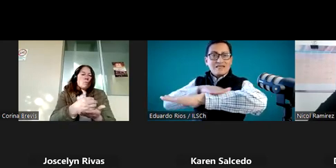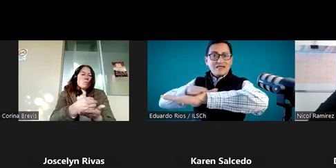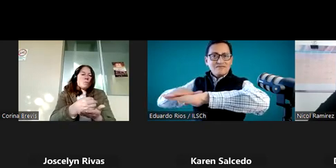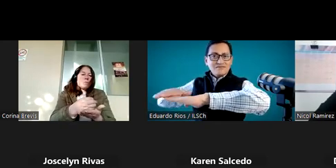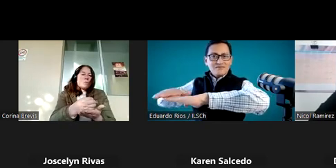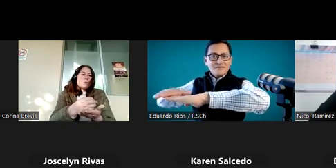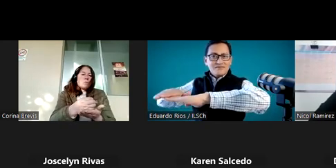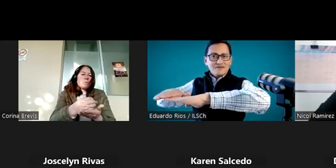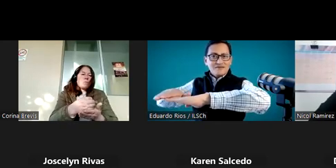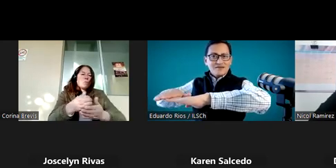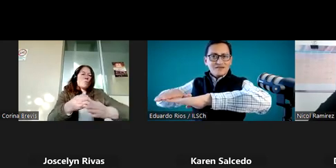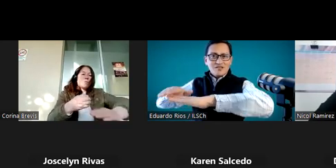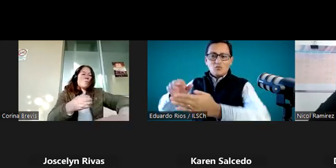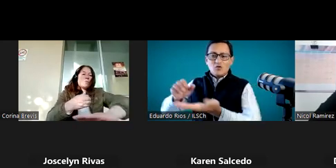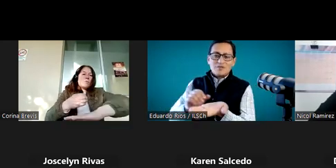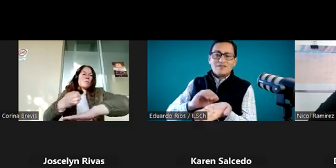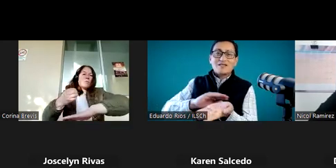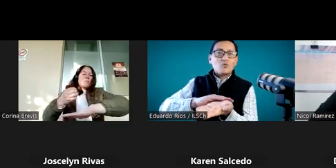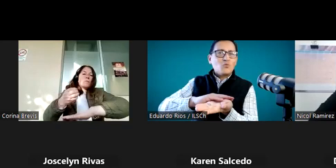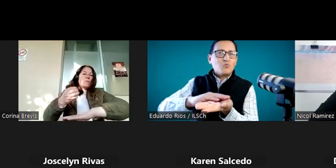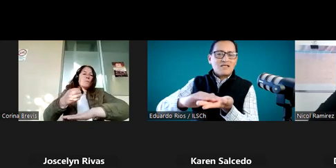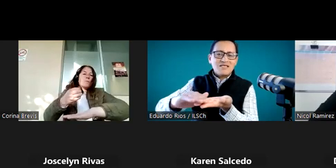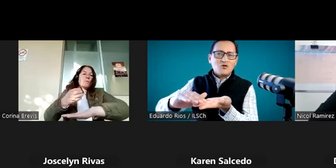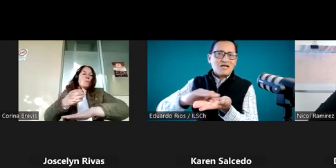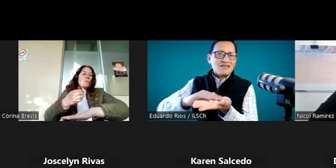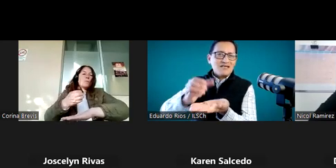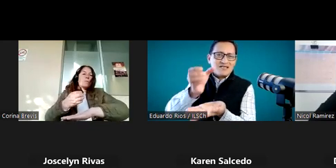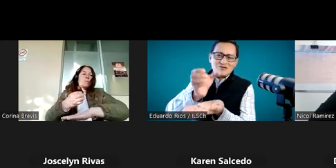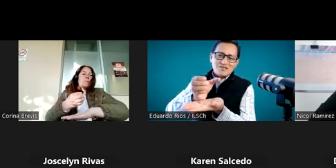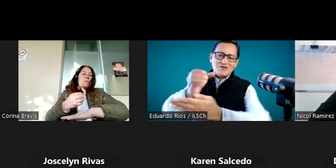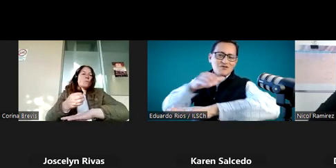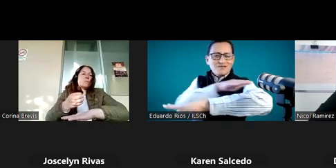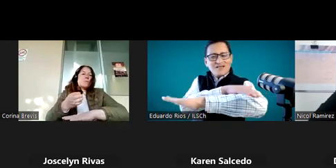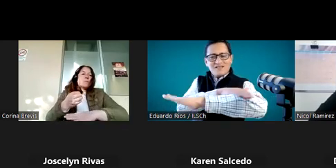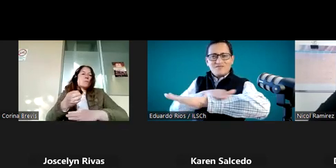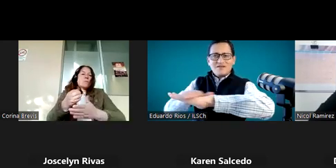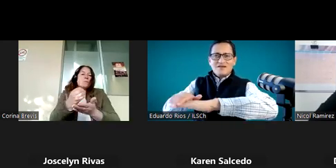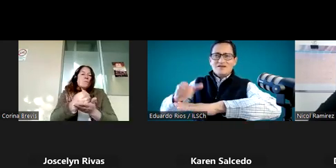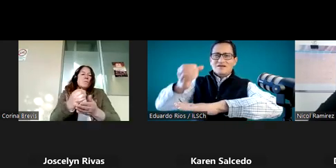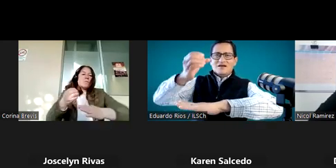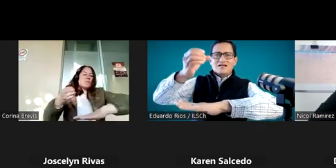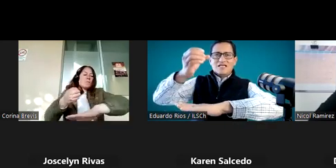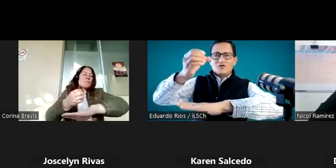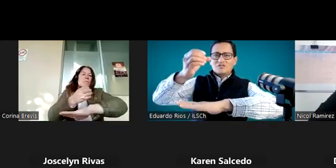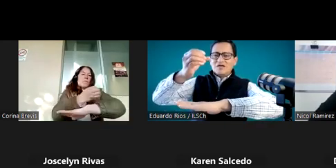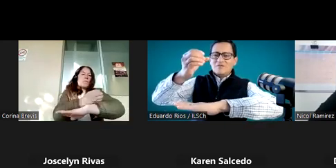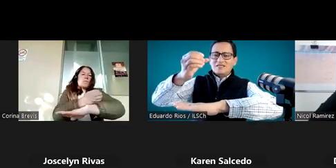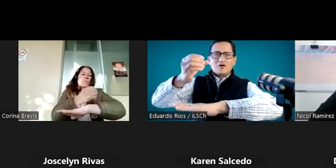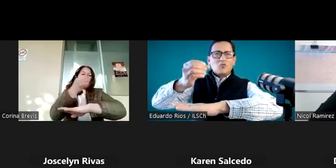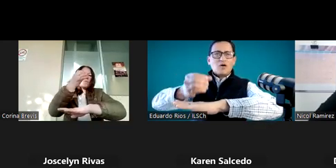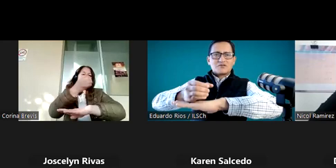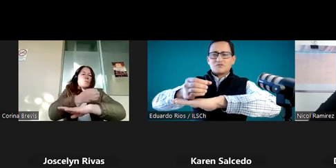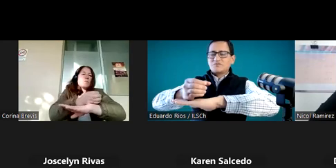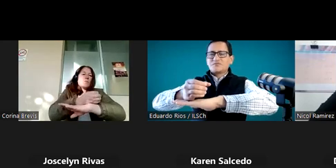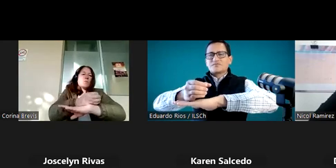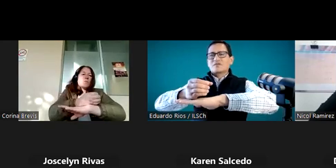más larguita. Y esto podría representar como un platito o una bandeja. Entonces, mejor ahí. Ahí tenemos encima de la mesa